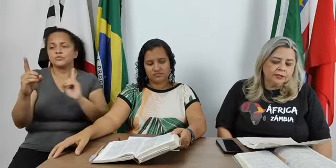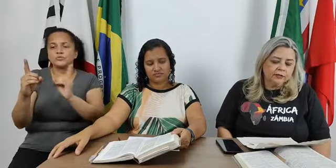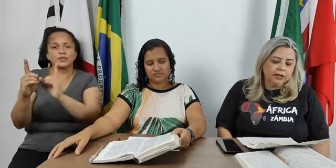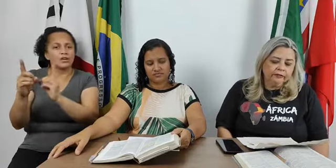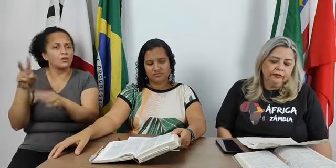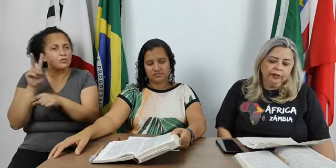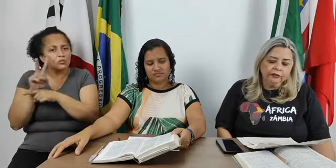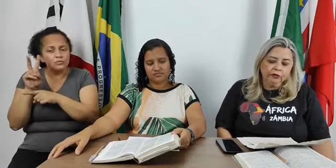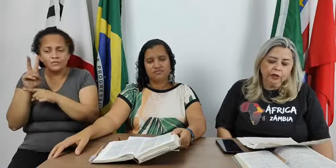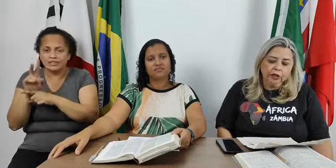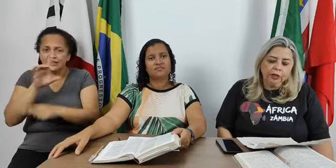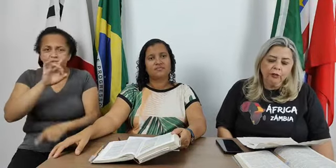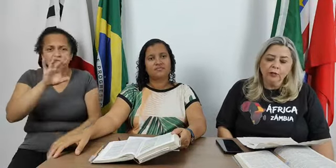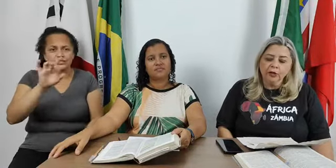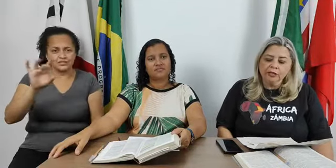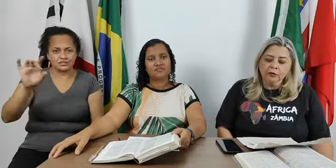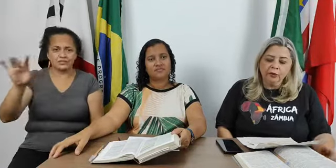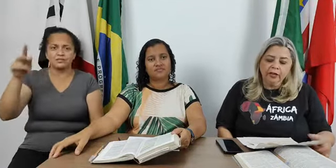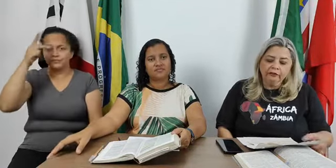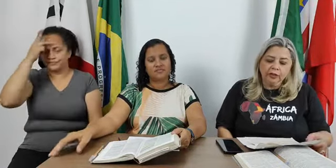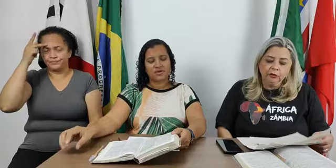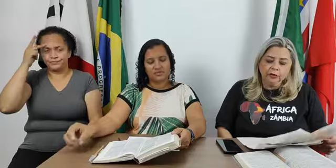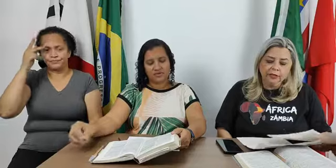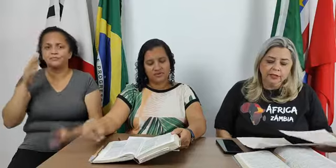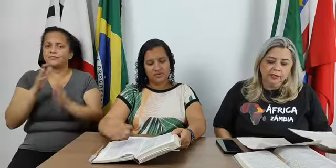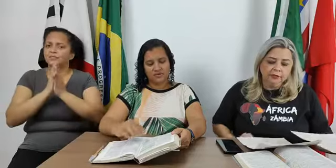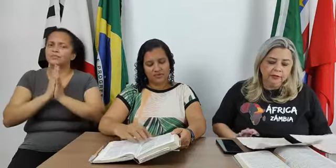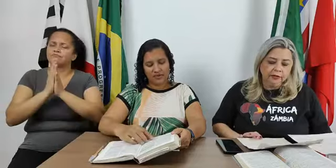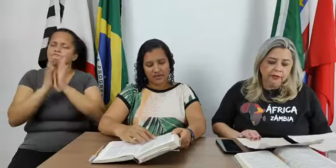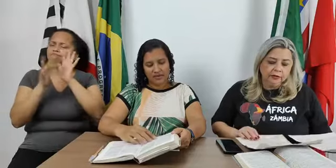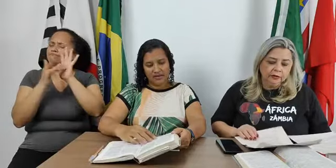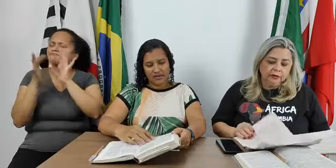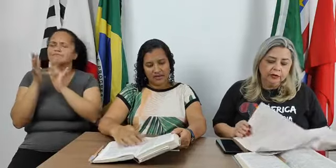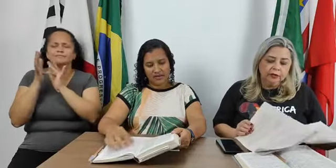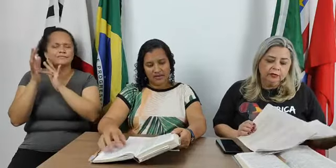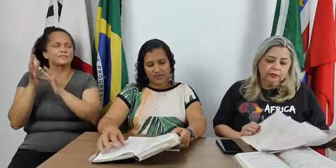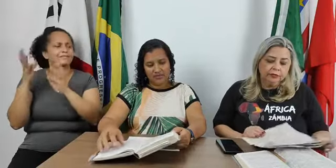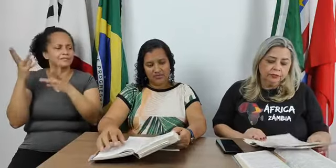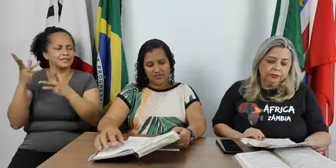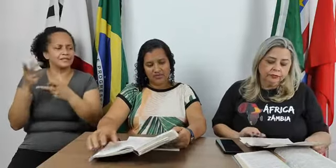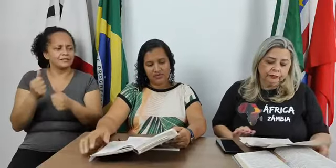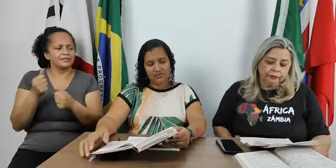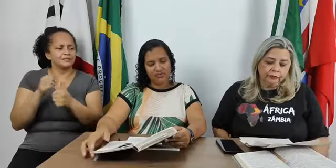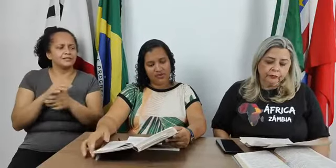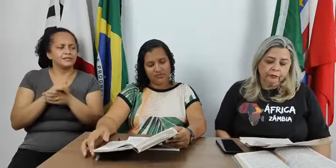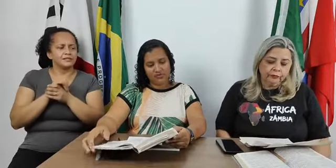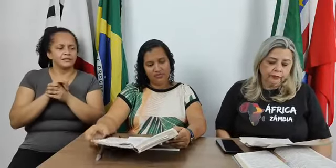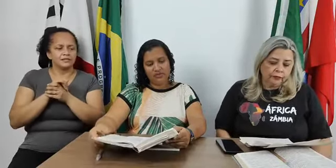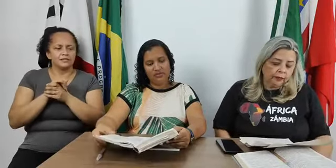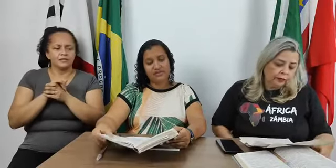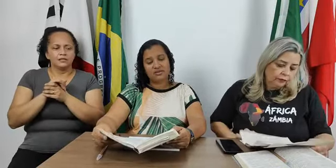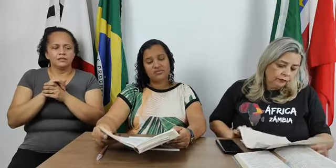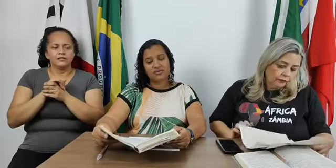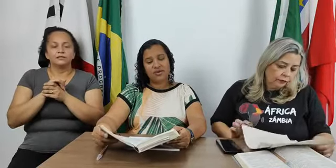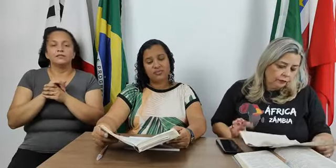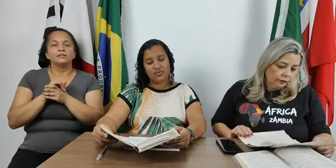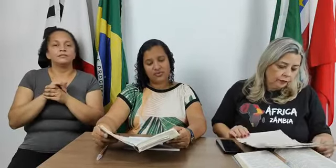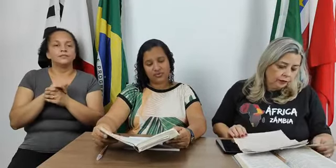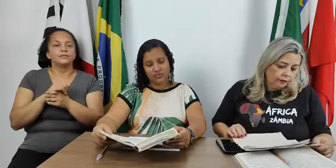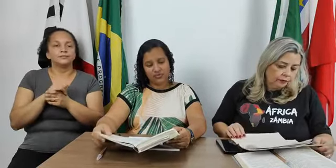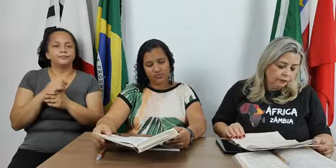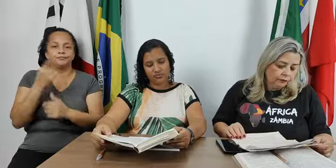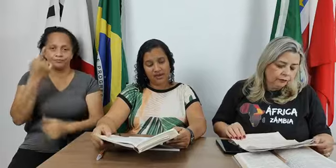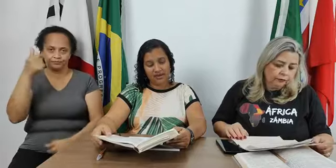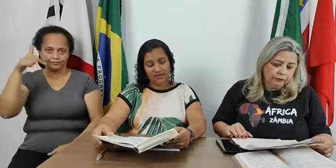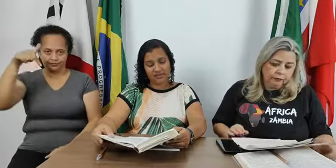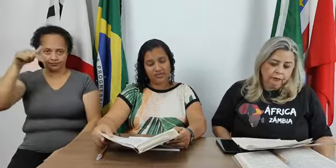essa oração que ele fez foi uma oração maravilhosa, né? É isso. Versículo 9. Minha oração não é por